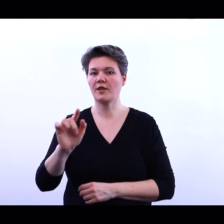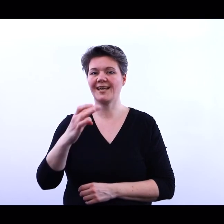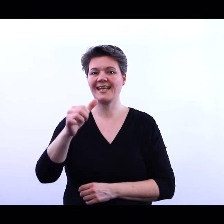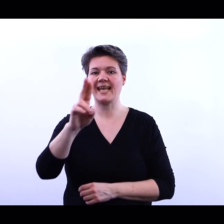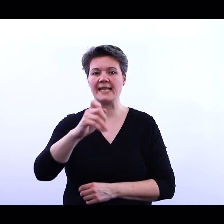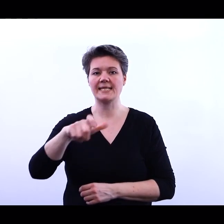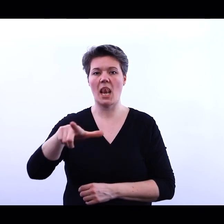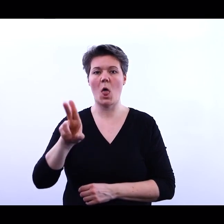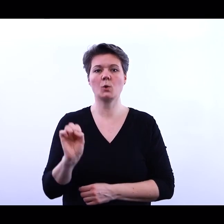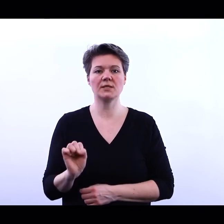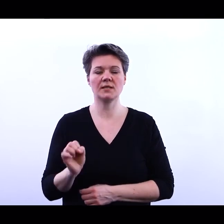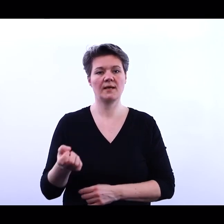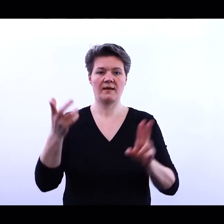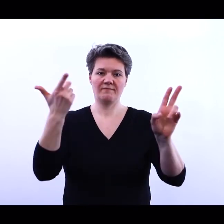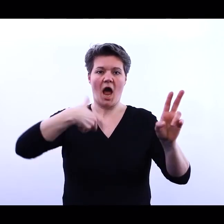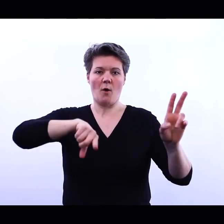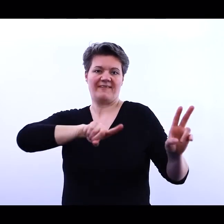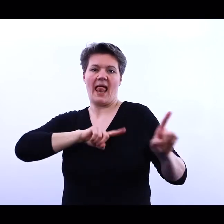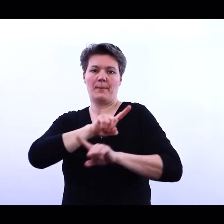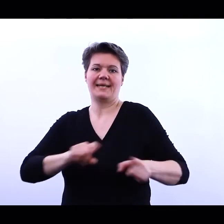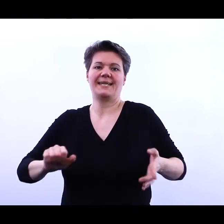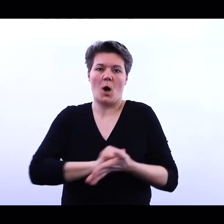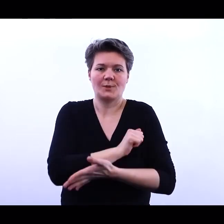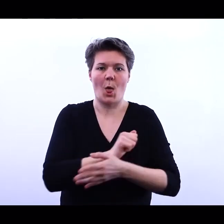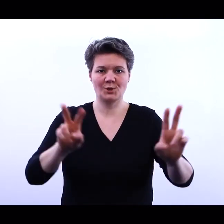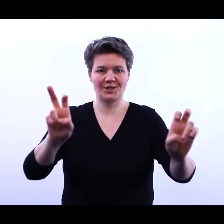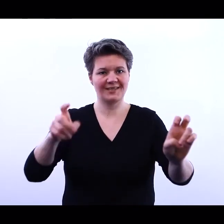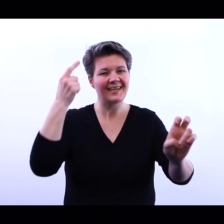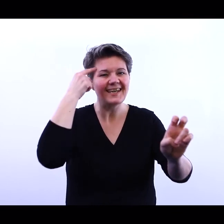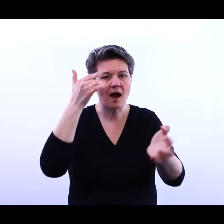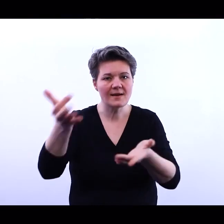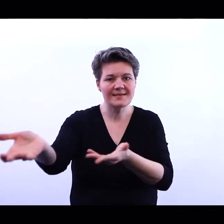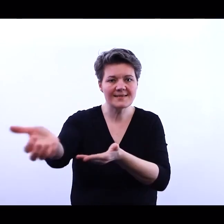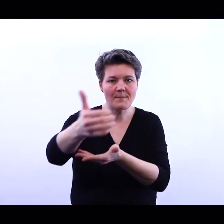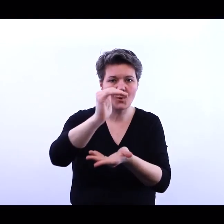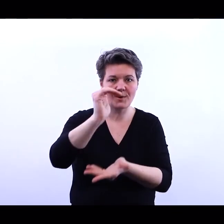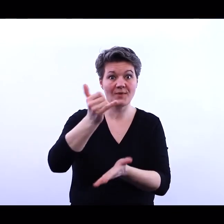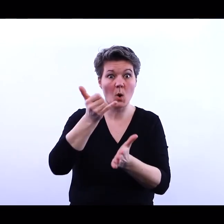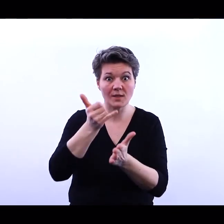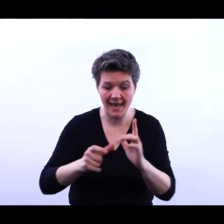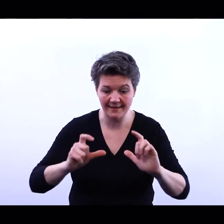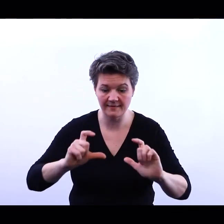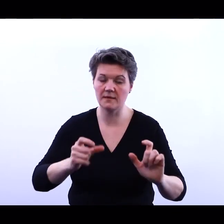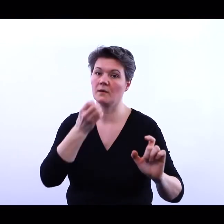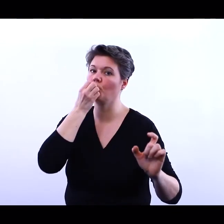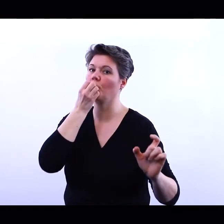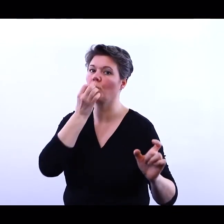great collection of thoughts, especially the final